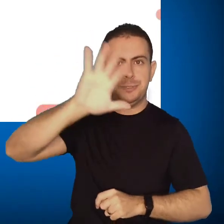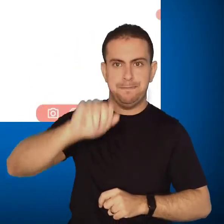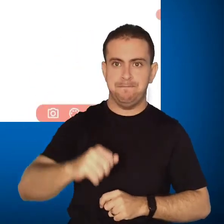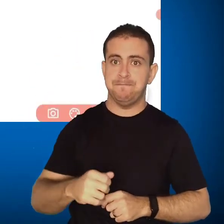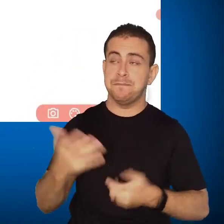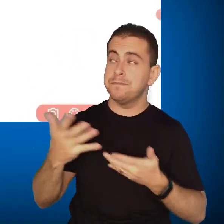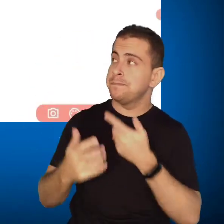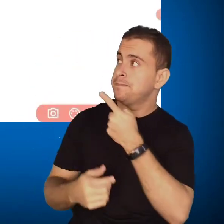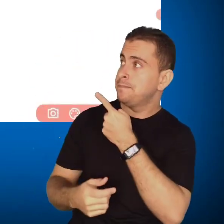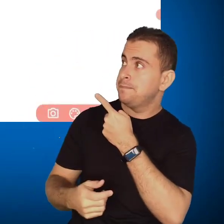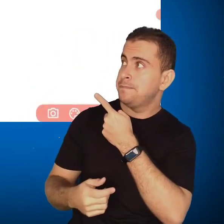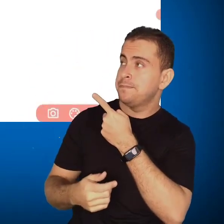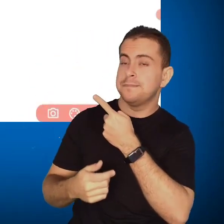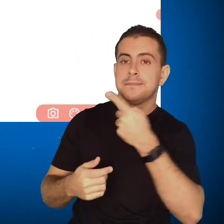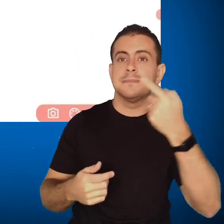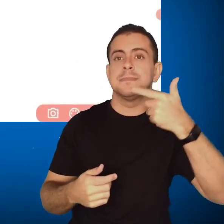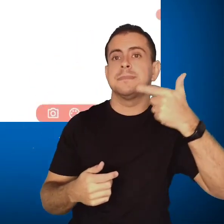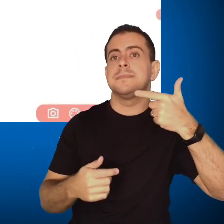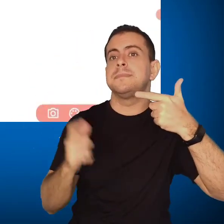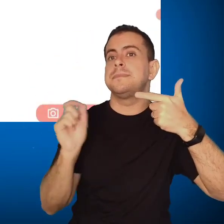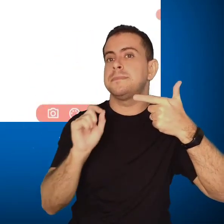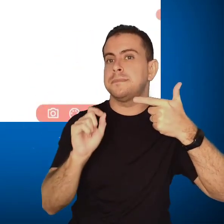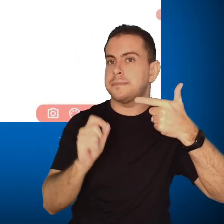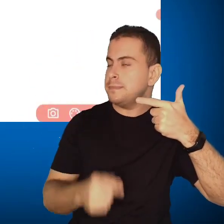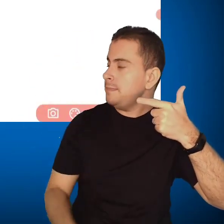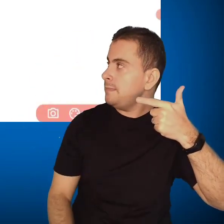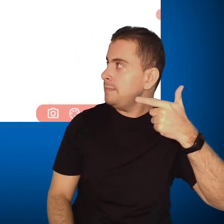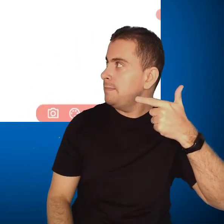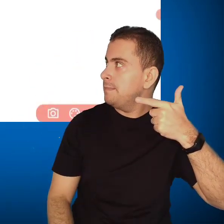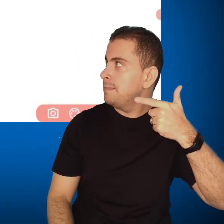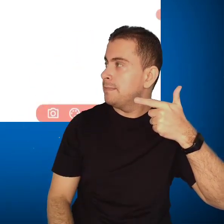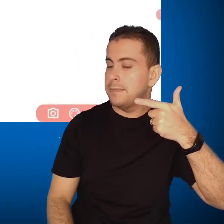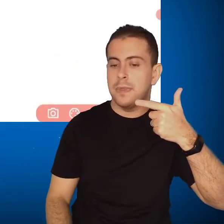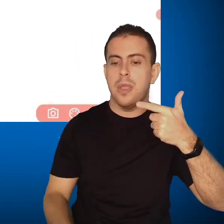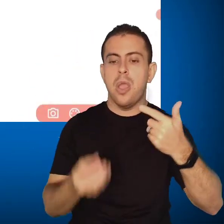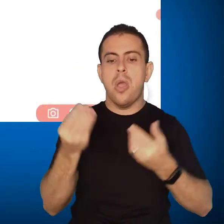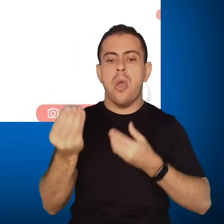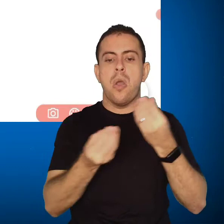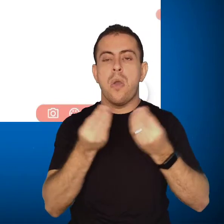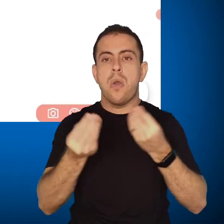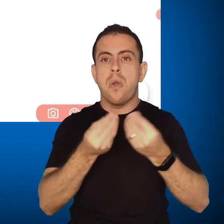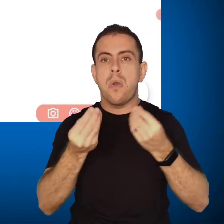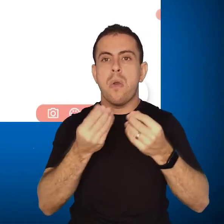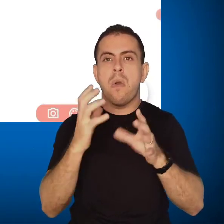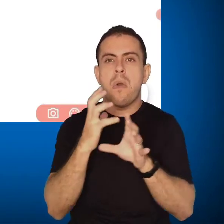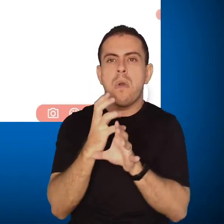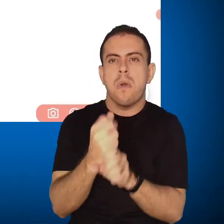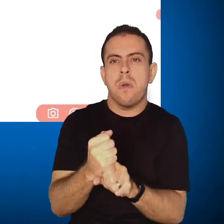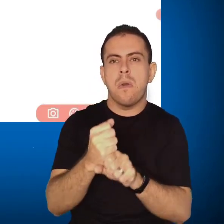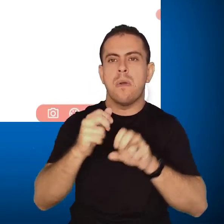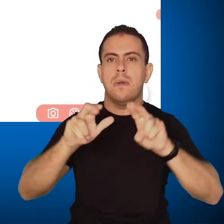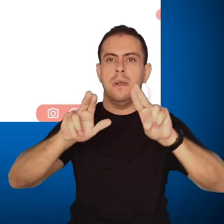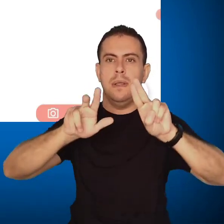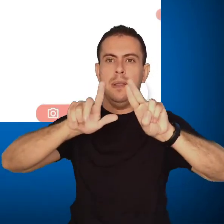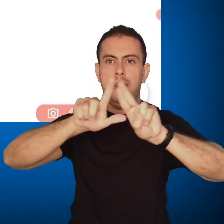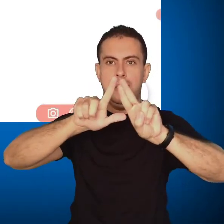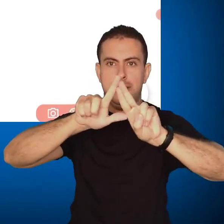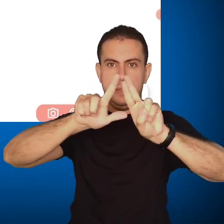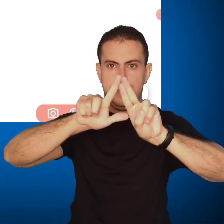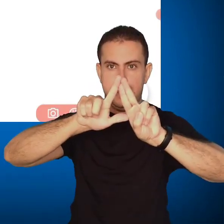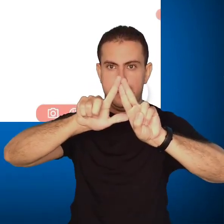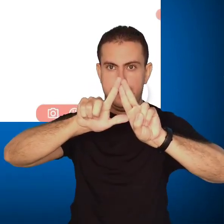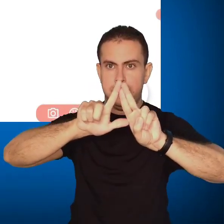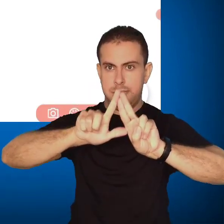equação do segundo grau, importante a gente relembrar como você calcula, né, o valorzinho do delta na equação do segundo grau.